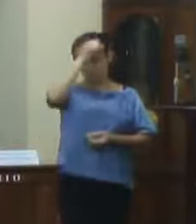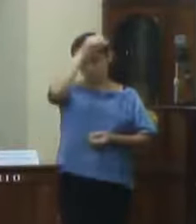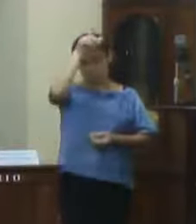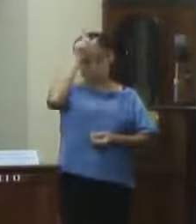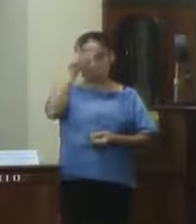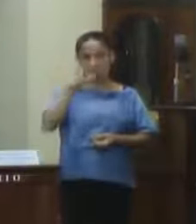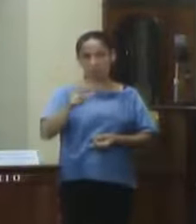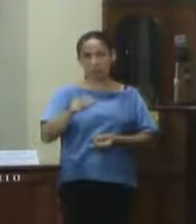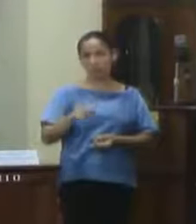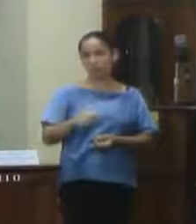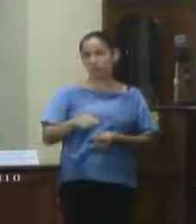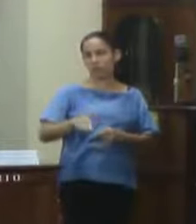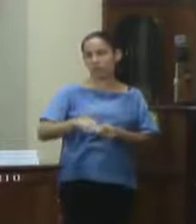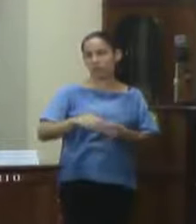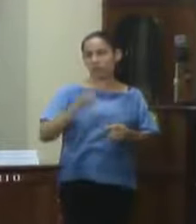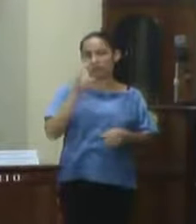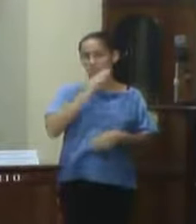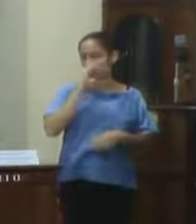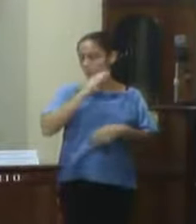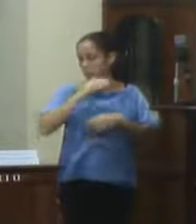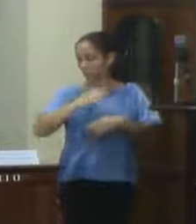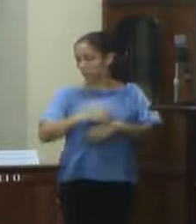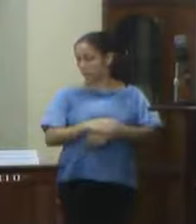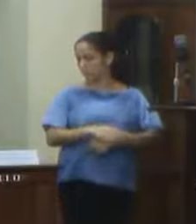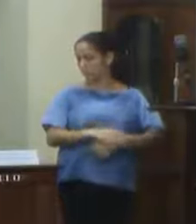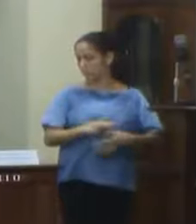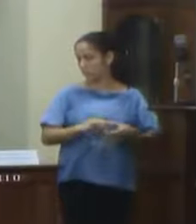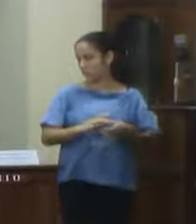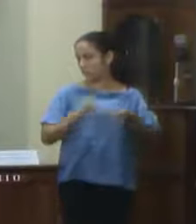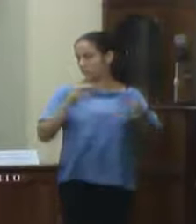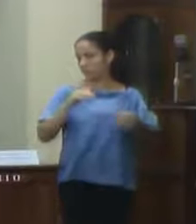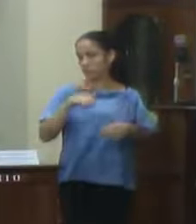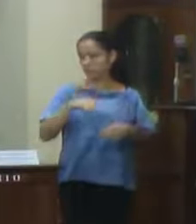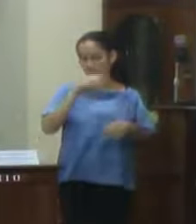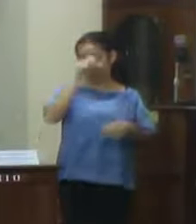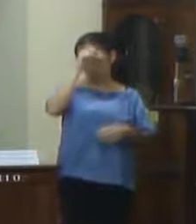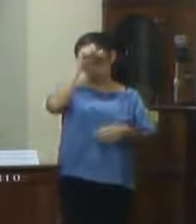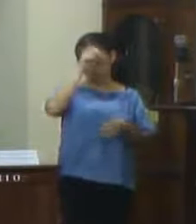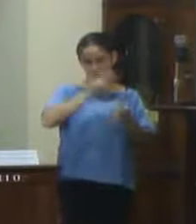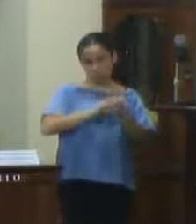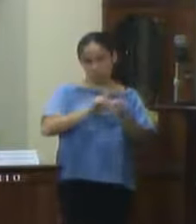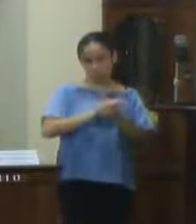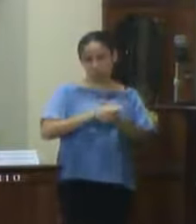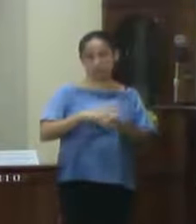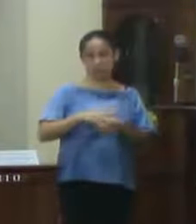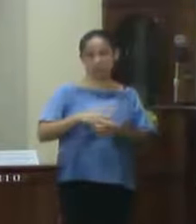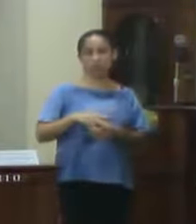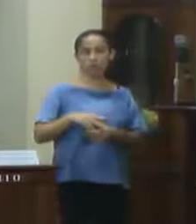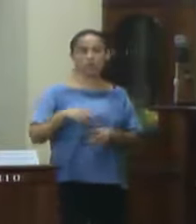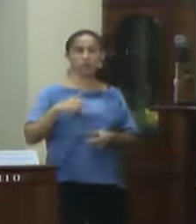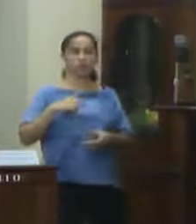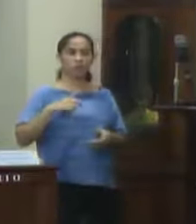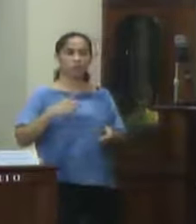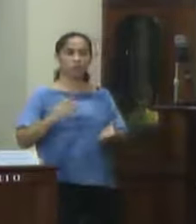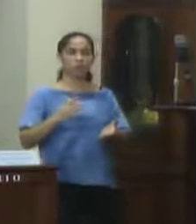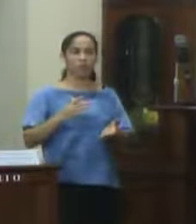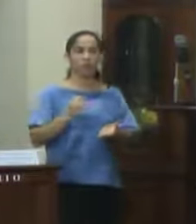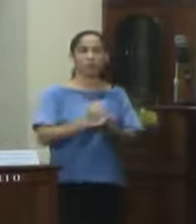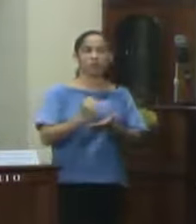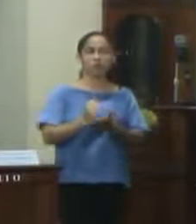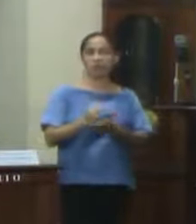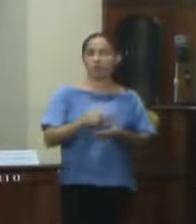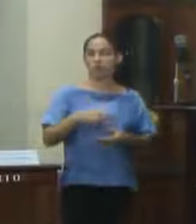Municipal, com pedido de urgência. Autoriza o município de Valença a estabelecer, firmar e